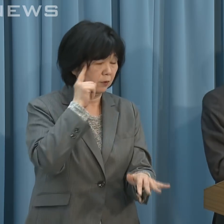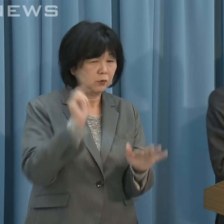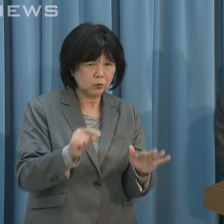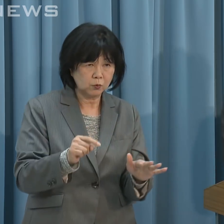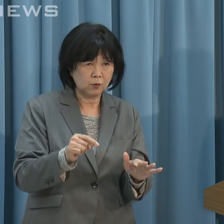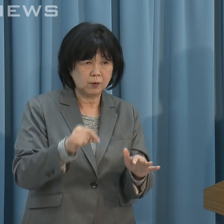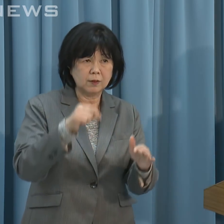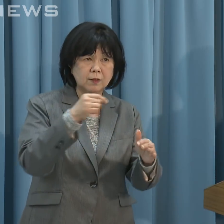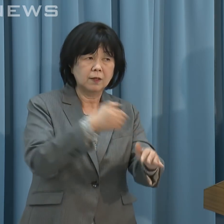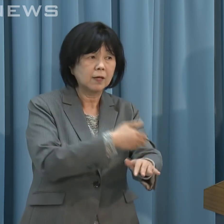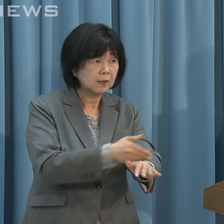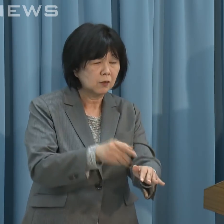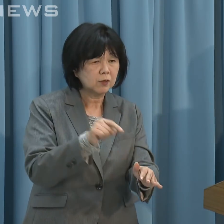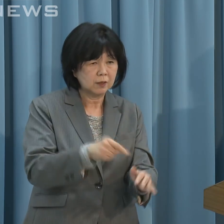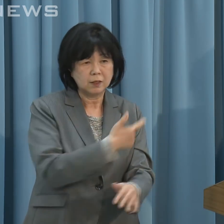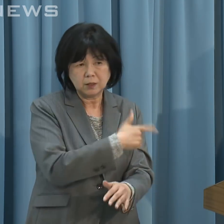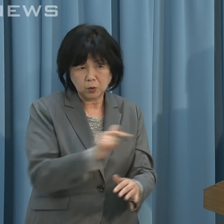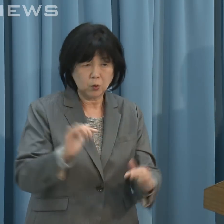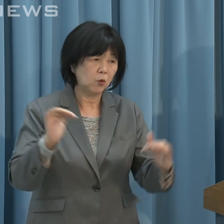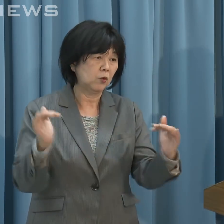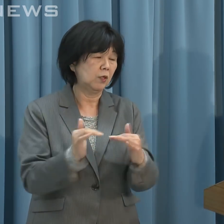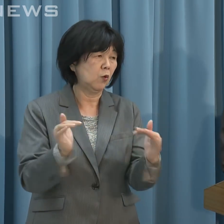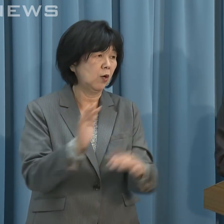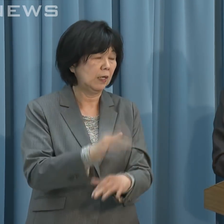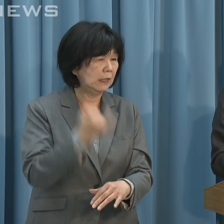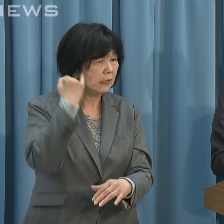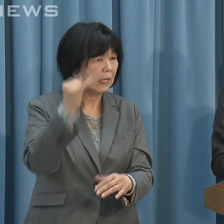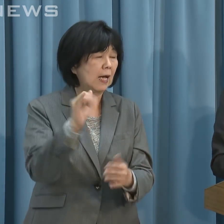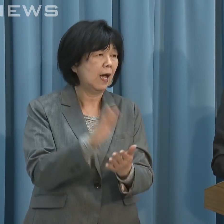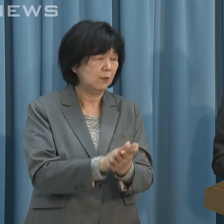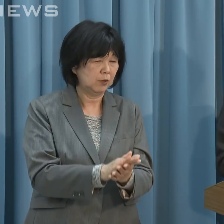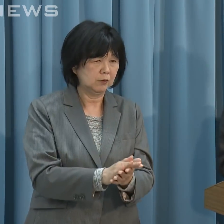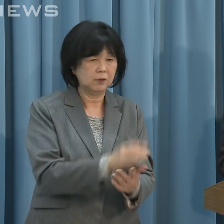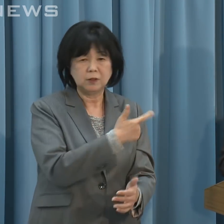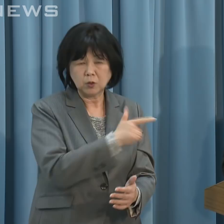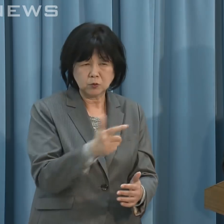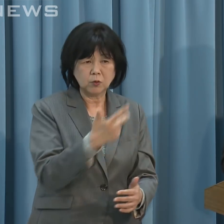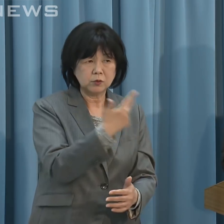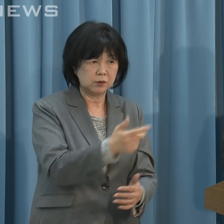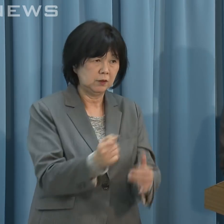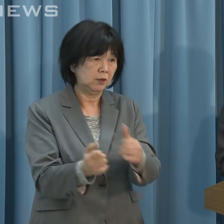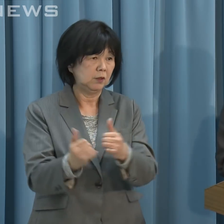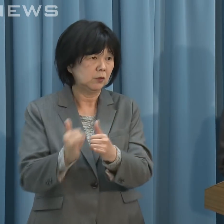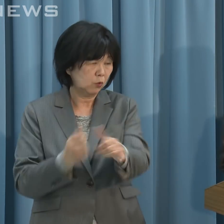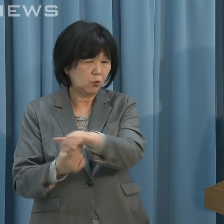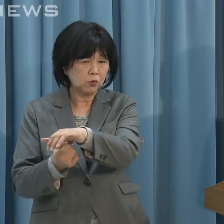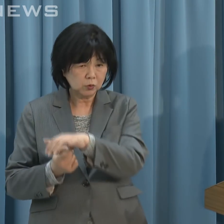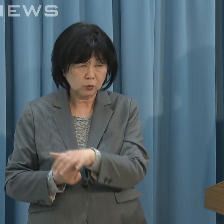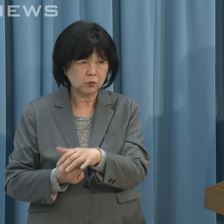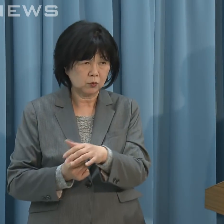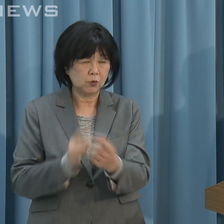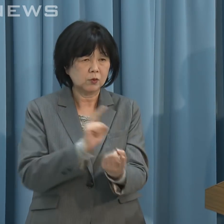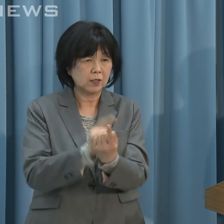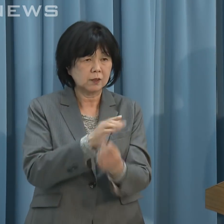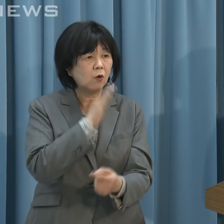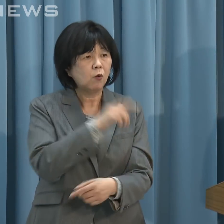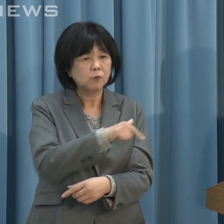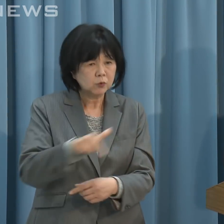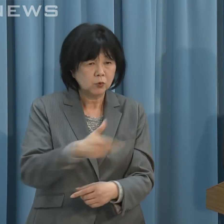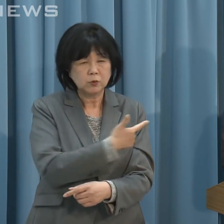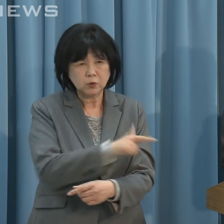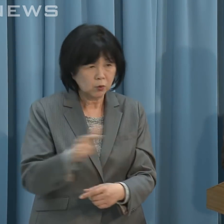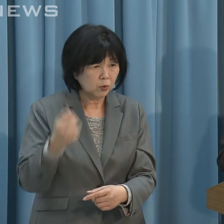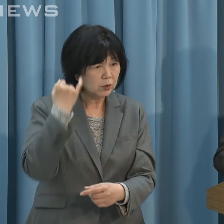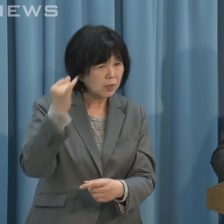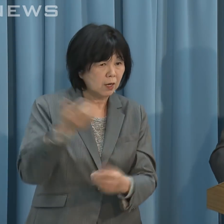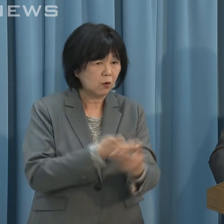ろんな議論があろうかと思います。そういう意味ではいろんな市町村の対策本部との意見交換とかご意見も踏まえながら、